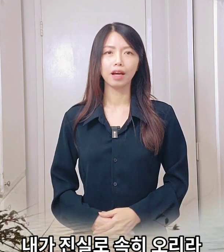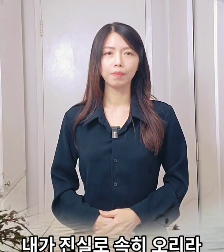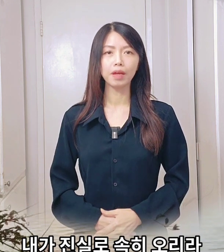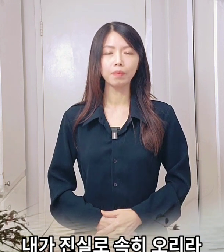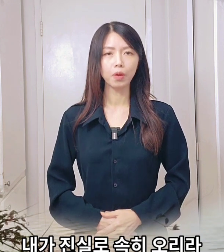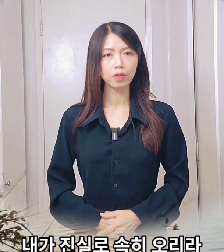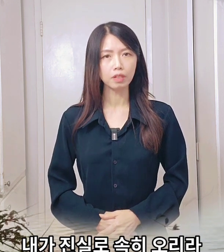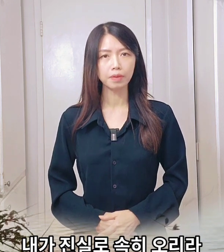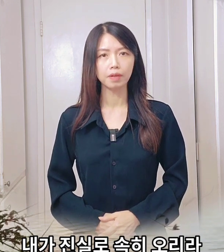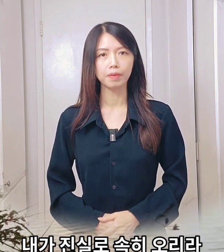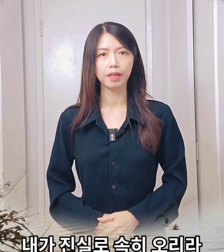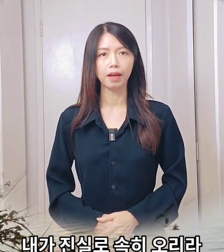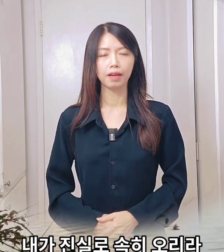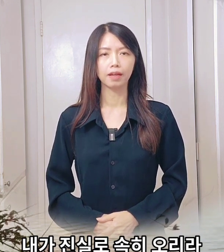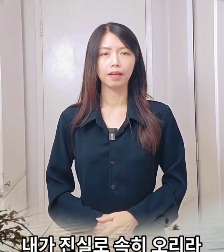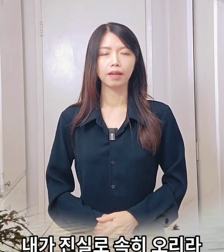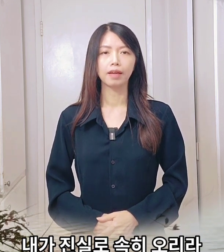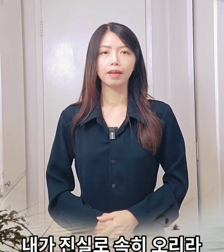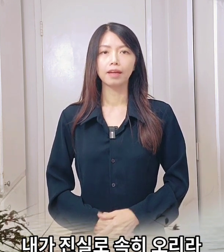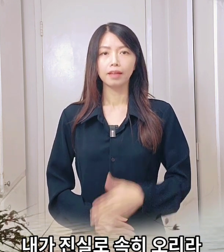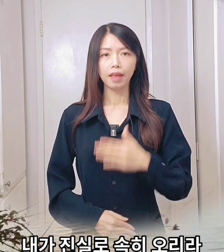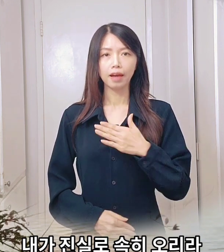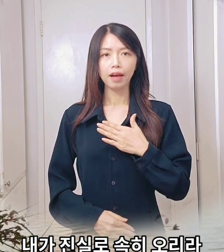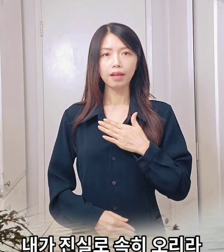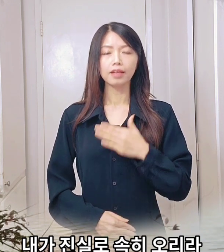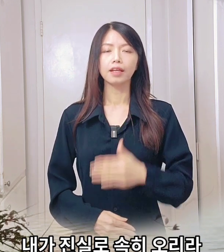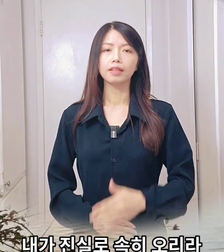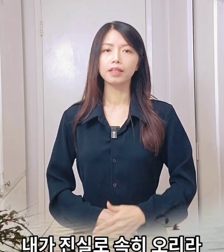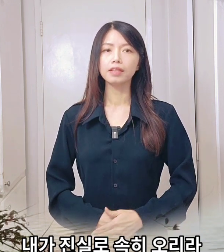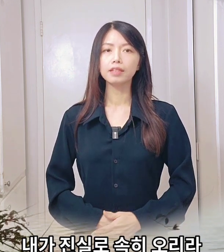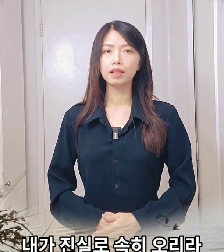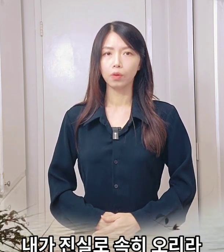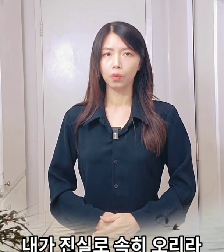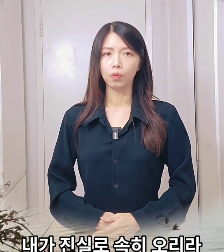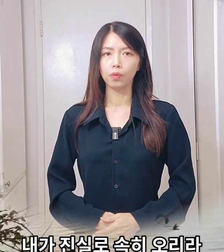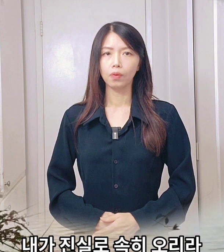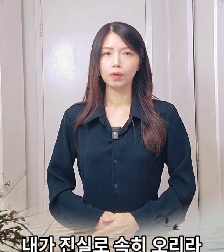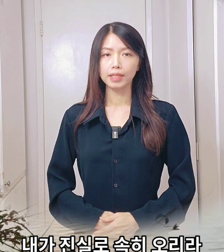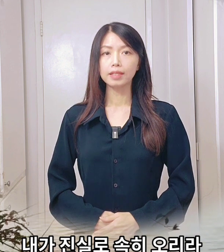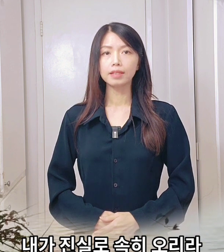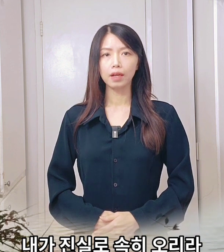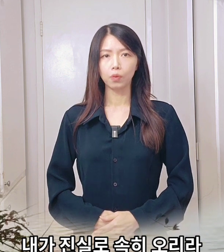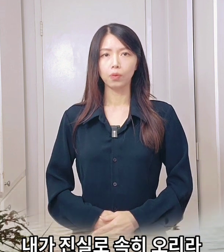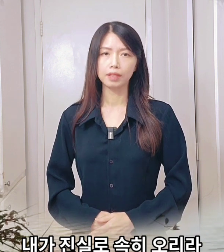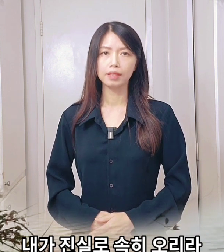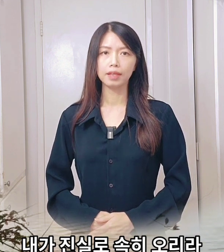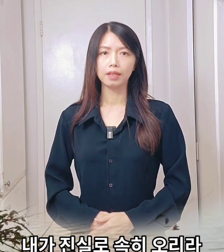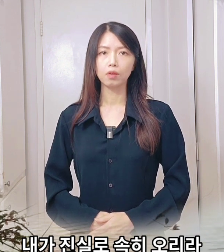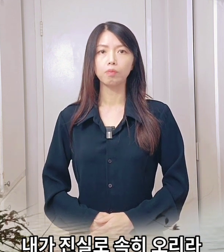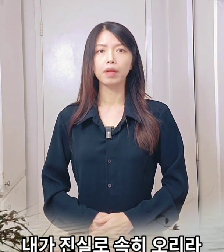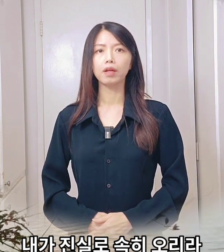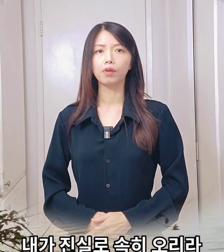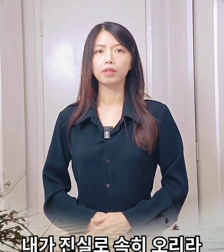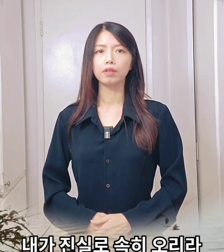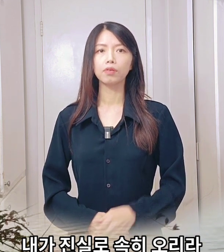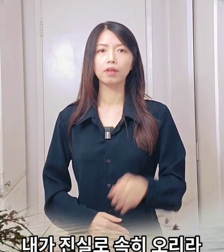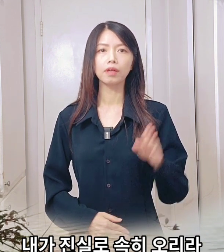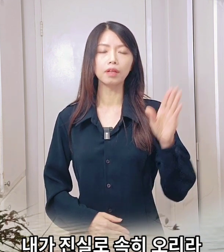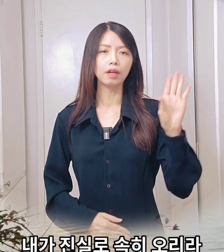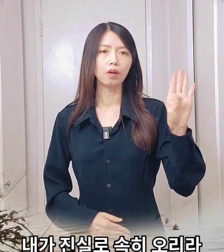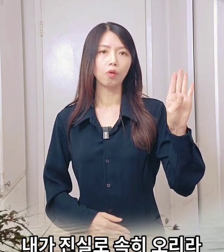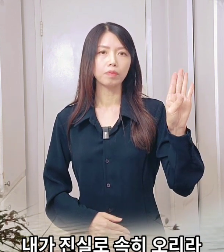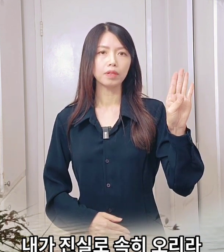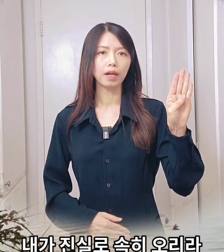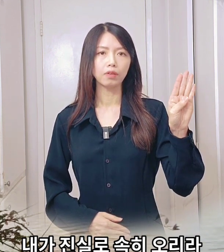돌리신 다음에 표현하시면 됩니다. 내가 진실로, 진짜로, 진짜, 정말이라고 하는 뜻의